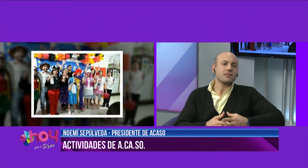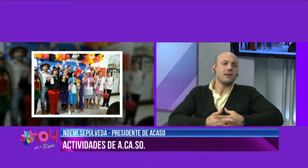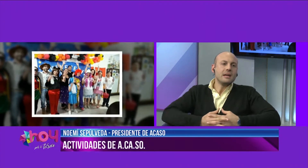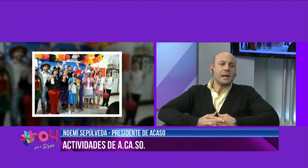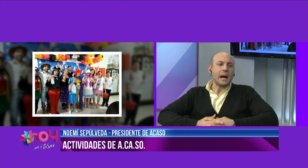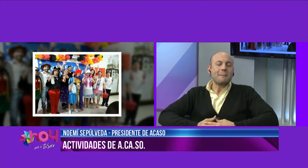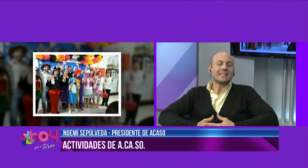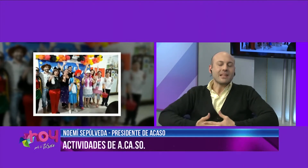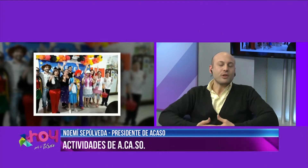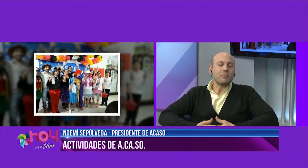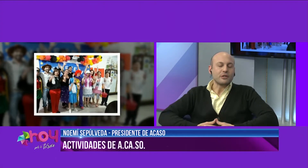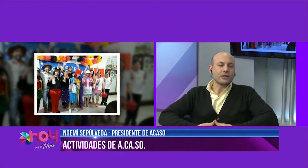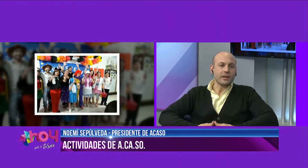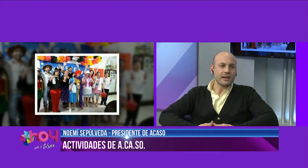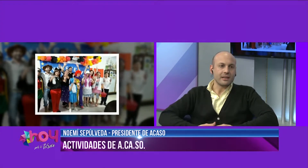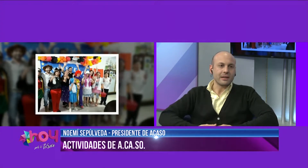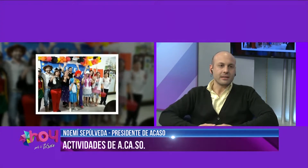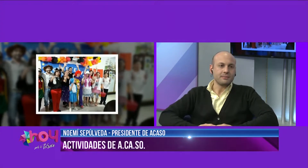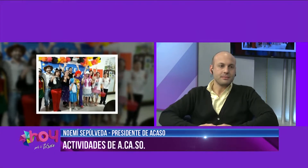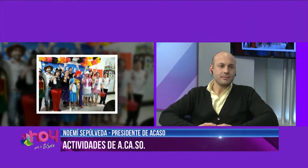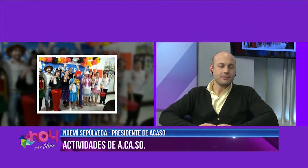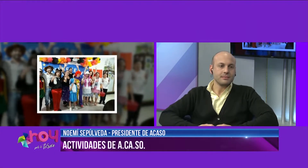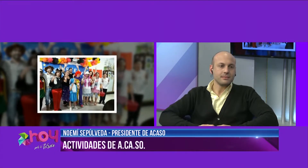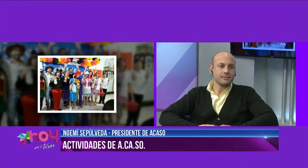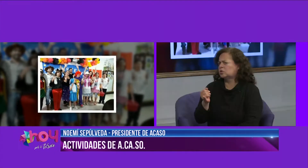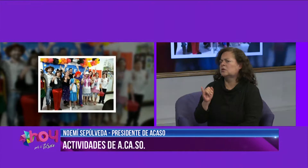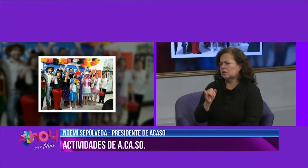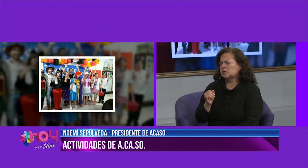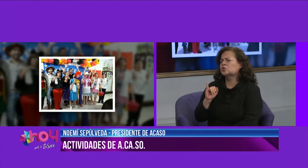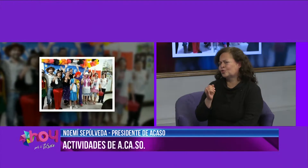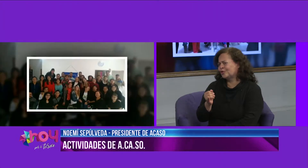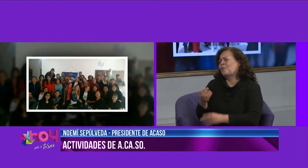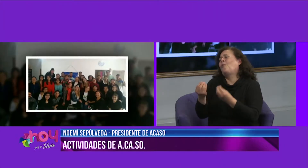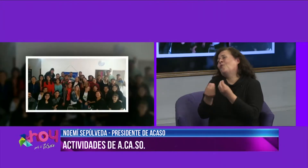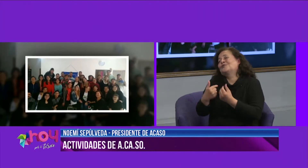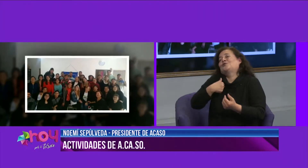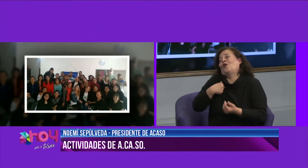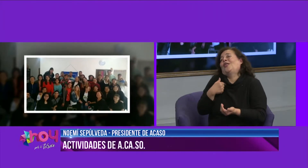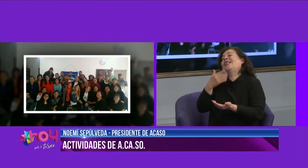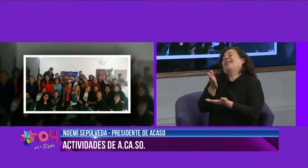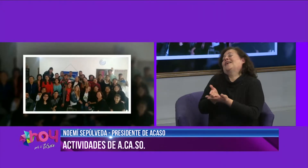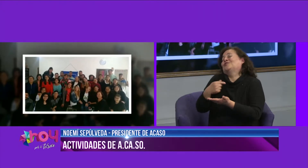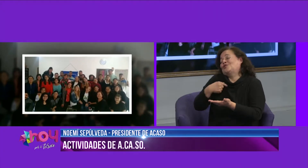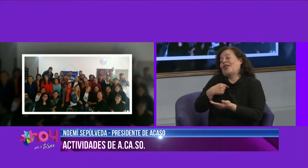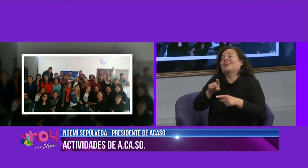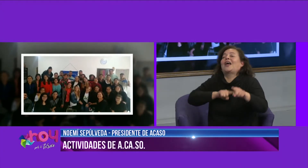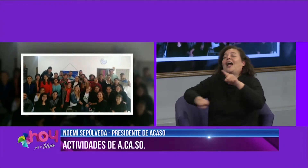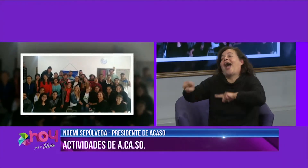han presentado este proyecto aquí en Catamarca. Sí, bueno, obviamente nosotros, yo